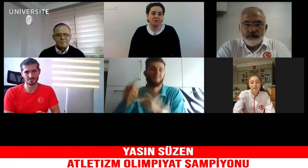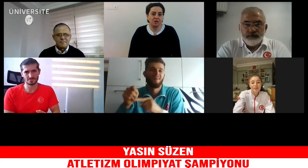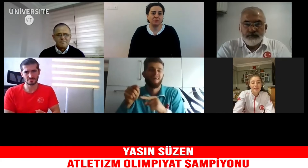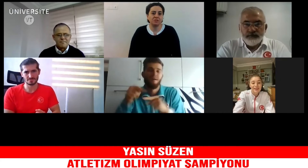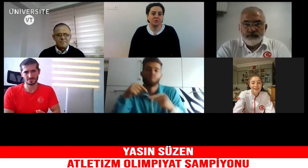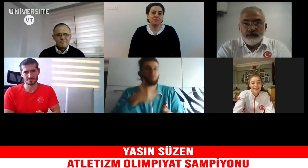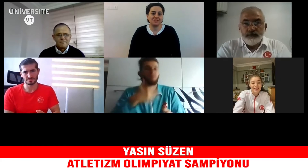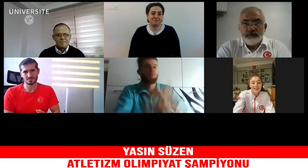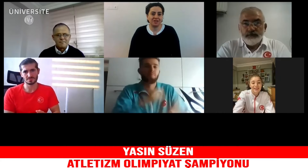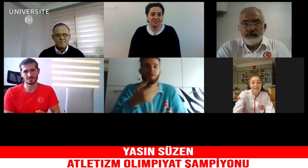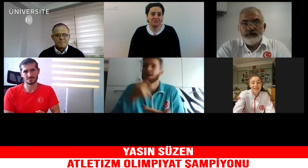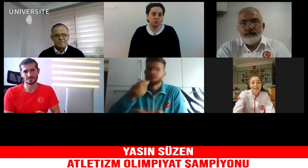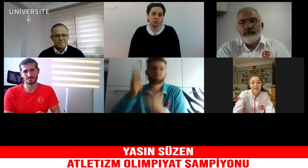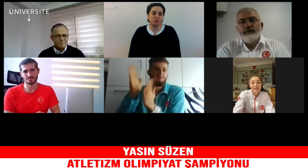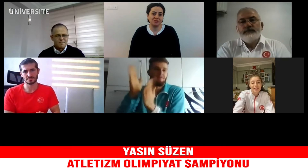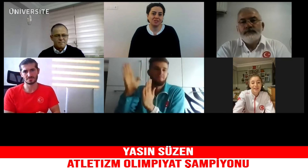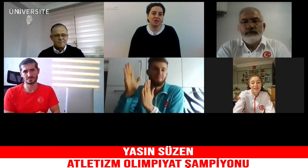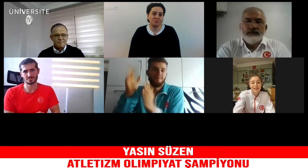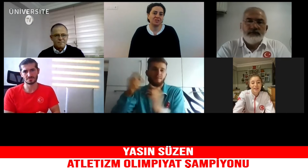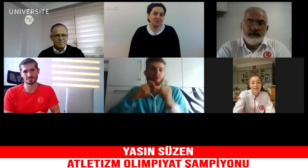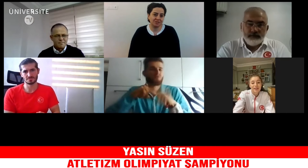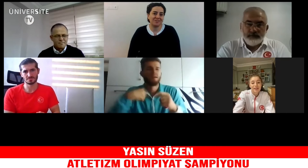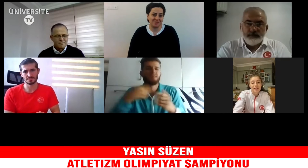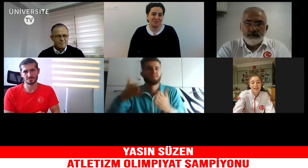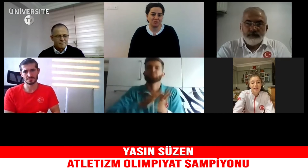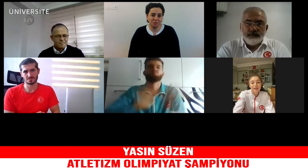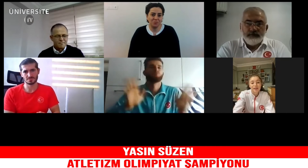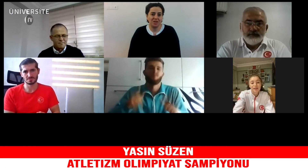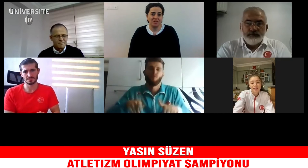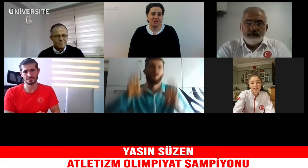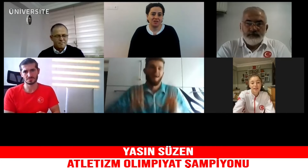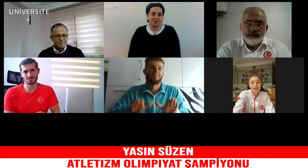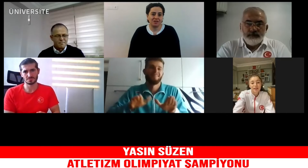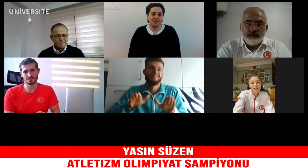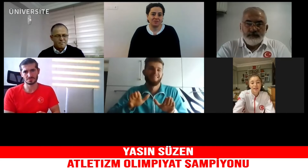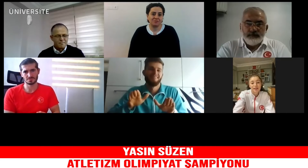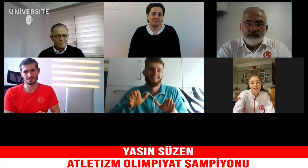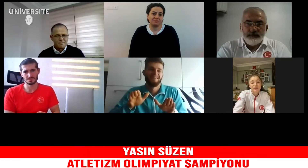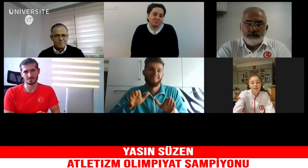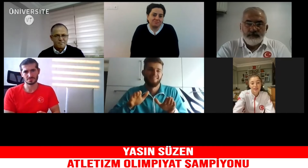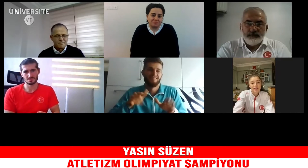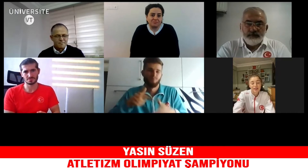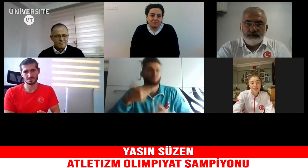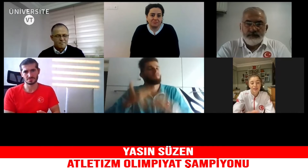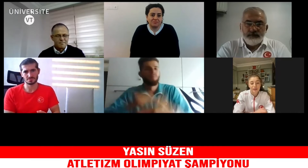için kamplarıma hep izin verdi ve uzun süredir de kamplara devam ediyorum.